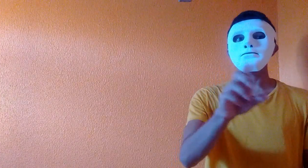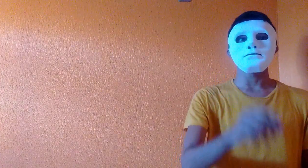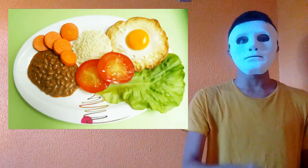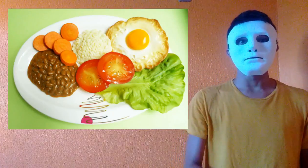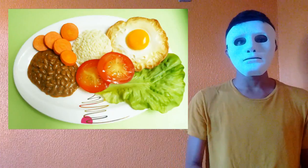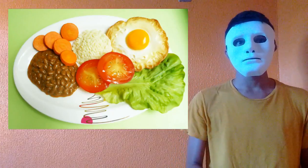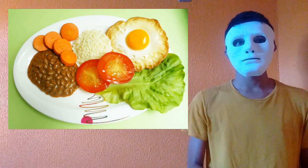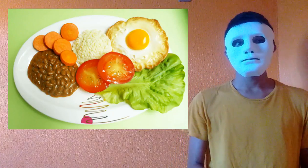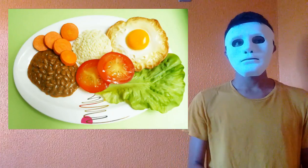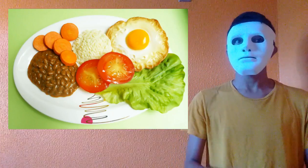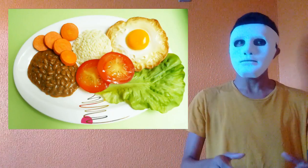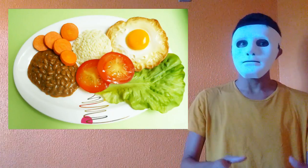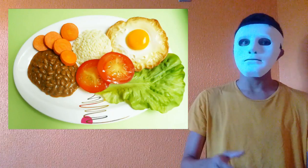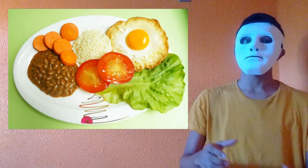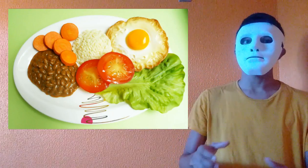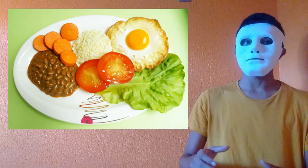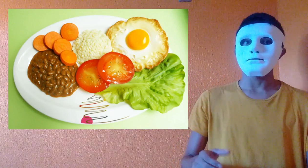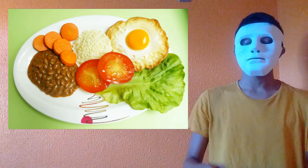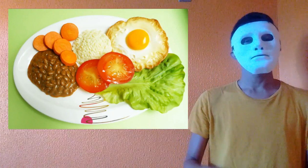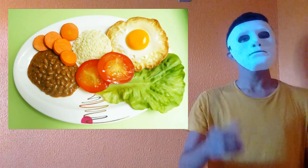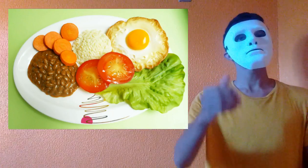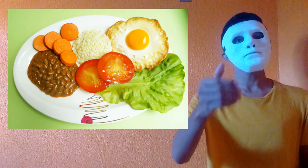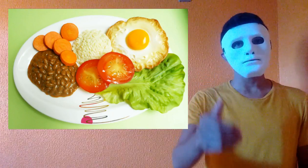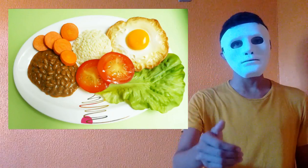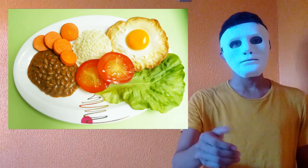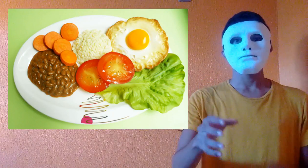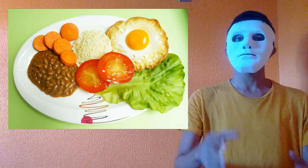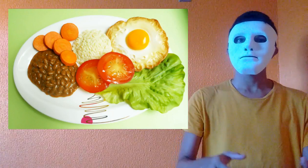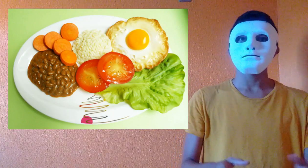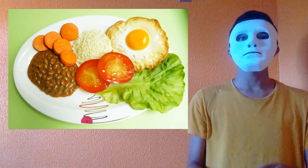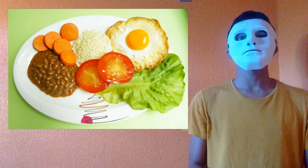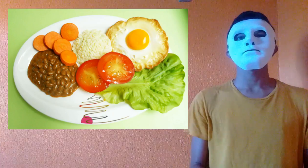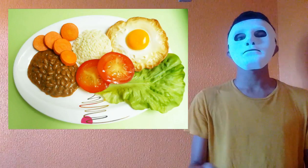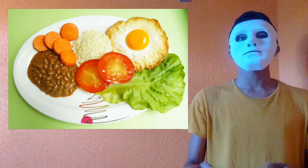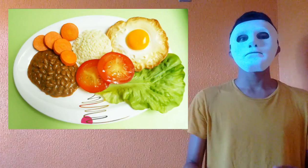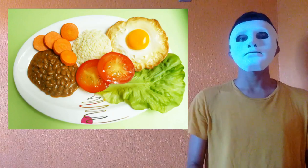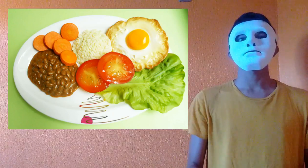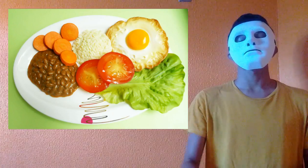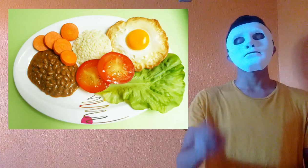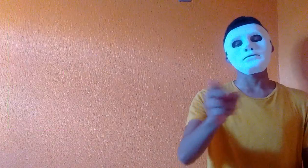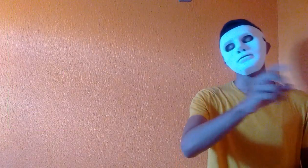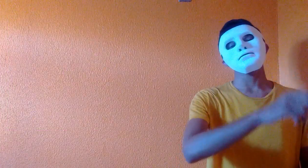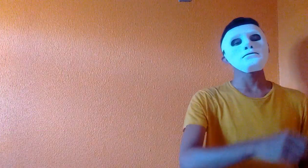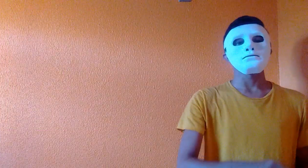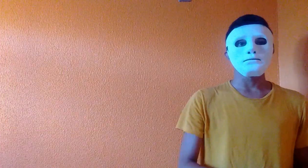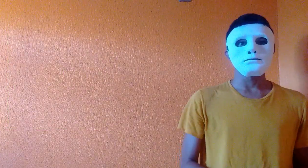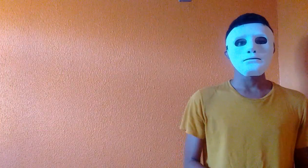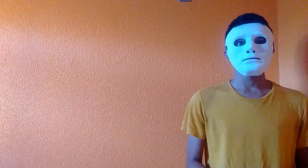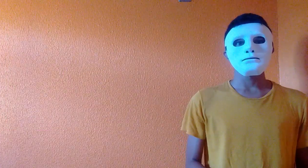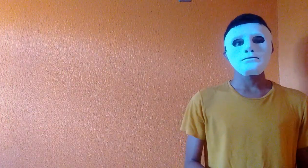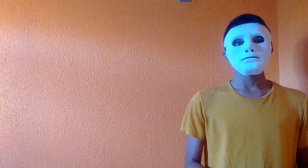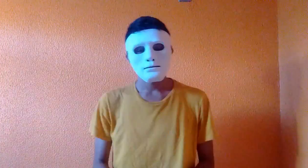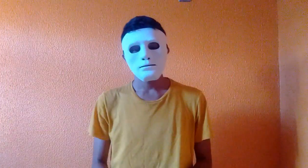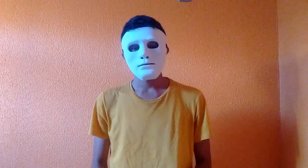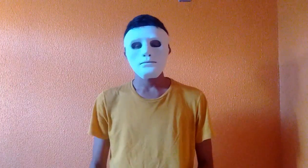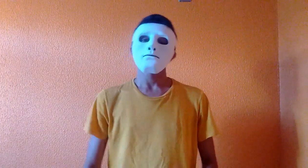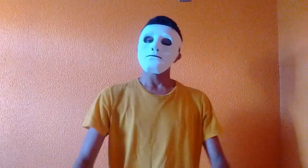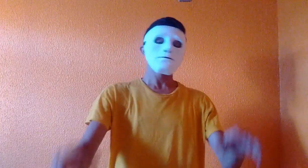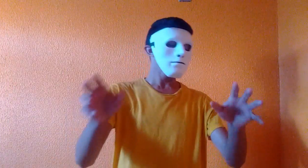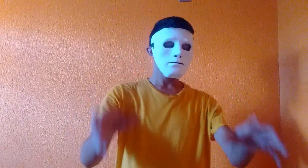cozido, com a gema mole ou cru, usado em alguns preparos como a maionese. Então